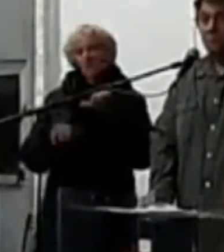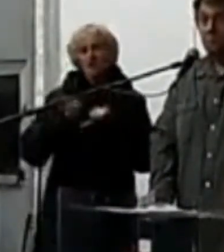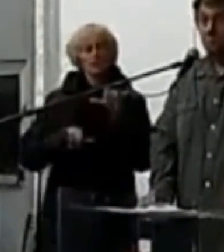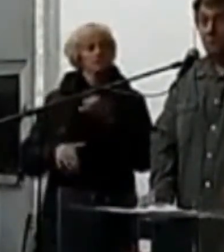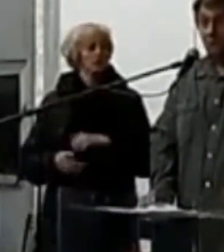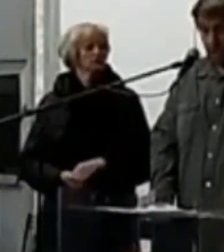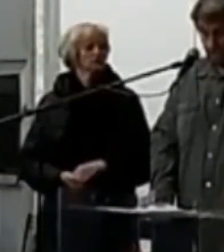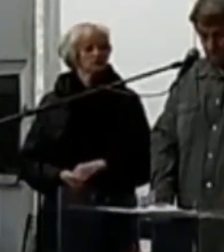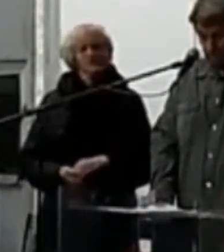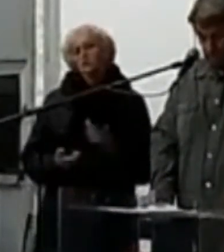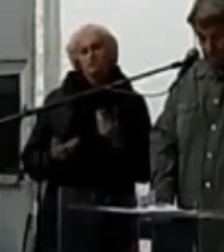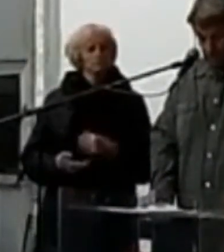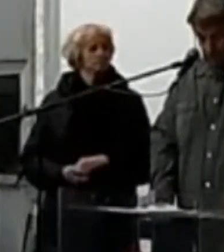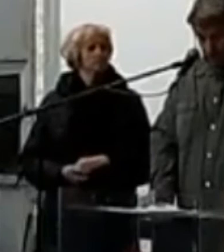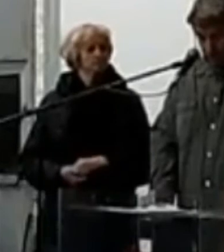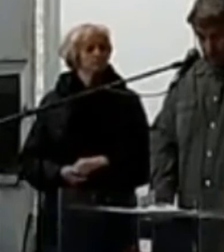hemiji, bilo gdje.